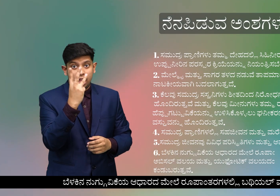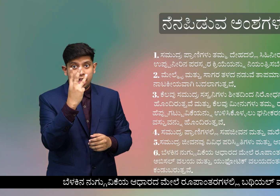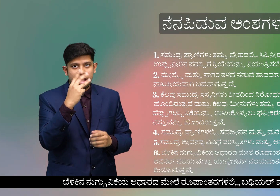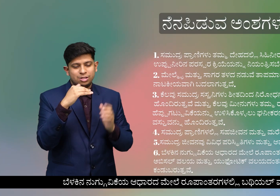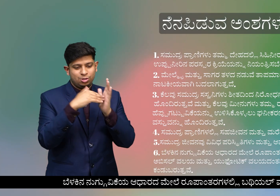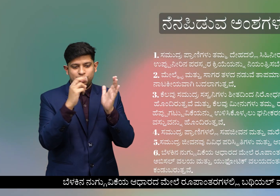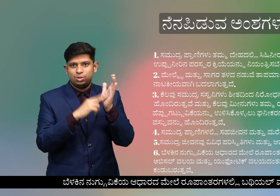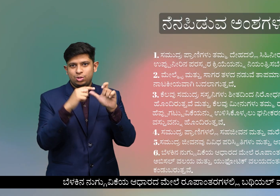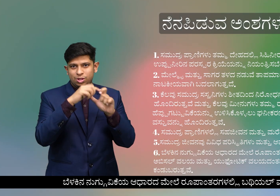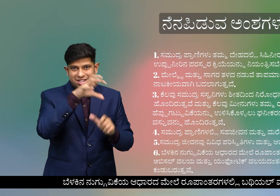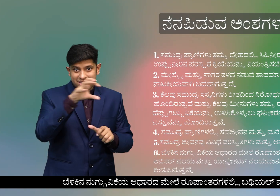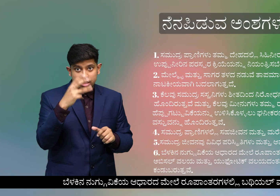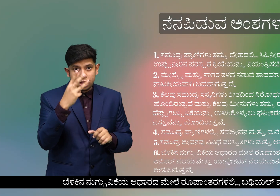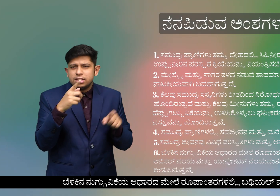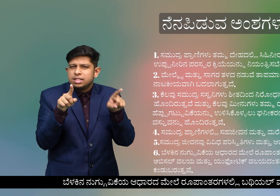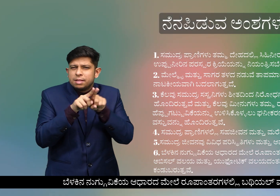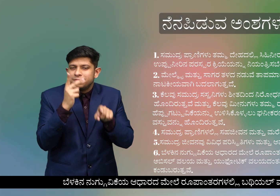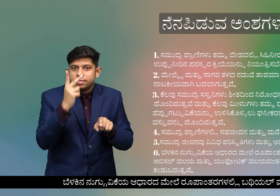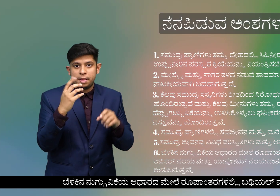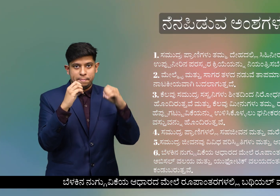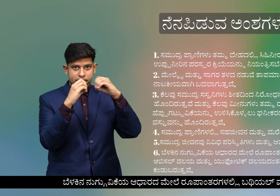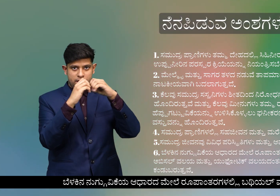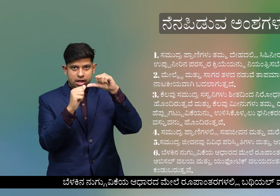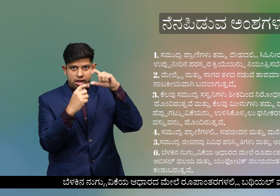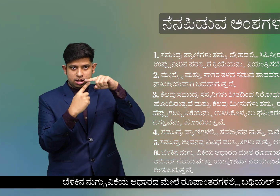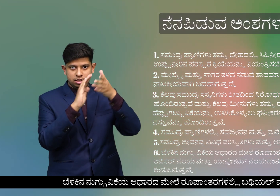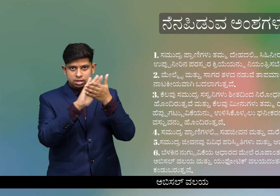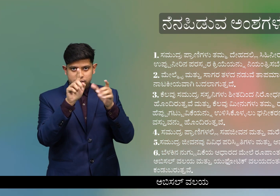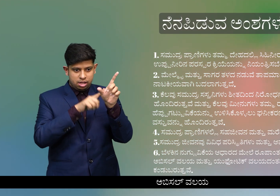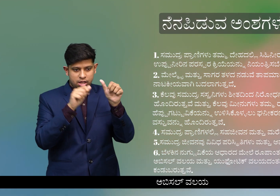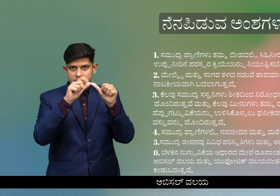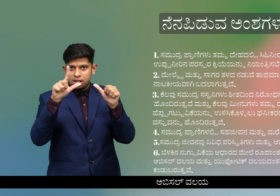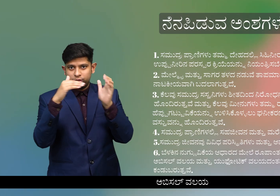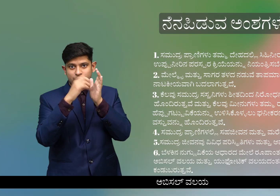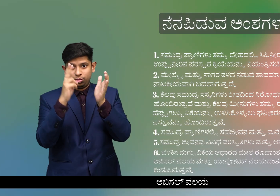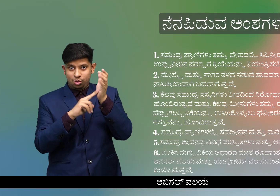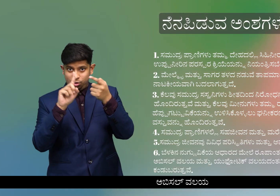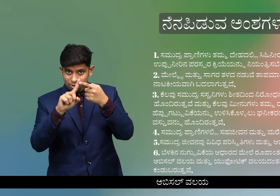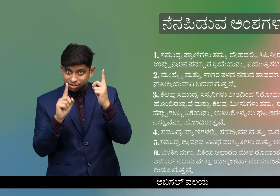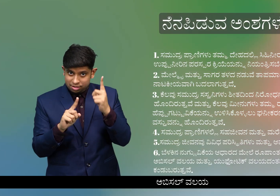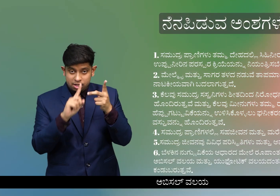ಬೆಳಕಿನ ನುಗ್ಗುವಿಕೆ ಆಧಾರದ ಮೇಲೆ ರೂಪಾಂತರಗಳಲ್ಲಿ ಬಥಿಯಲ್ ವಲಯ, ಅಬಿಸಲ್ ವಲಯ